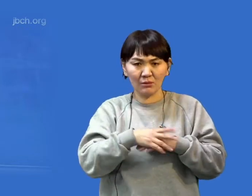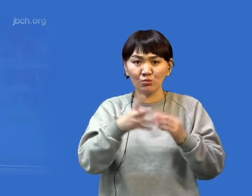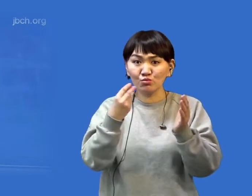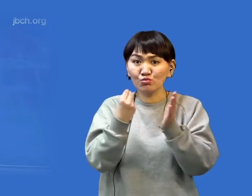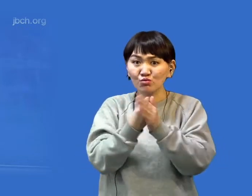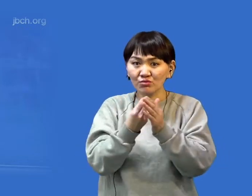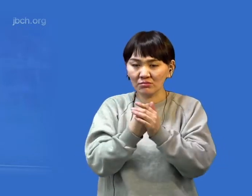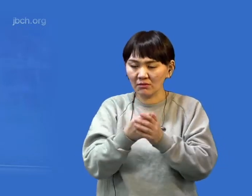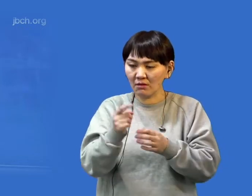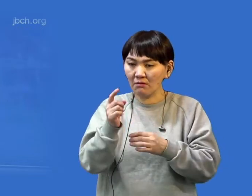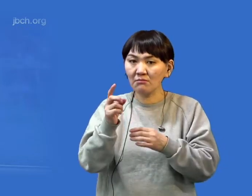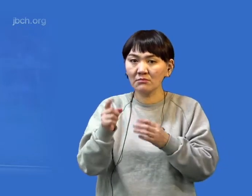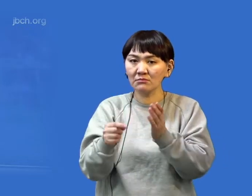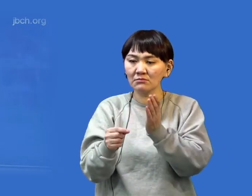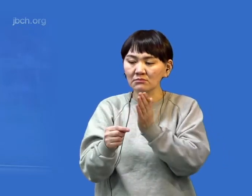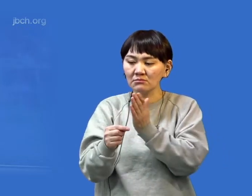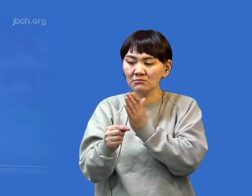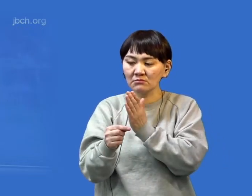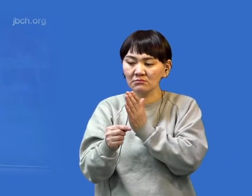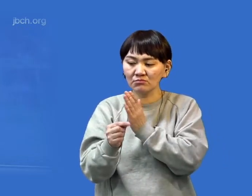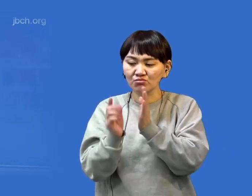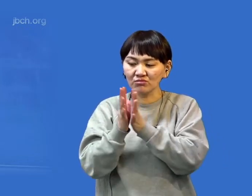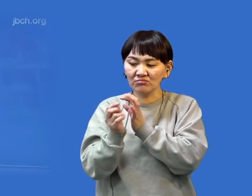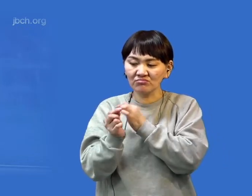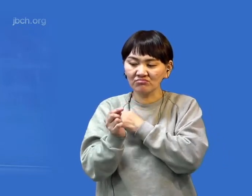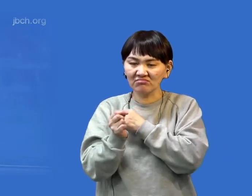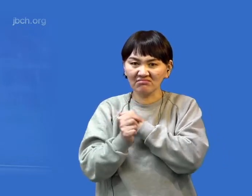бүр зэрлэгч гисэн тийм